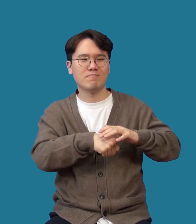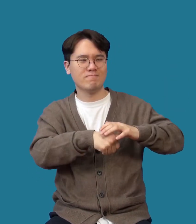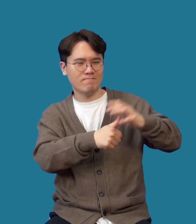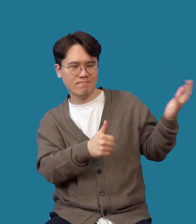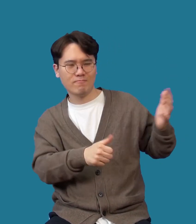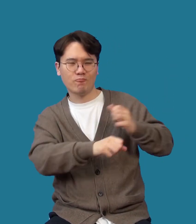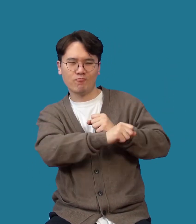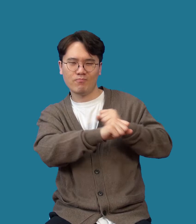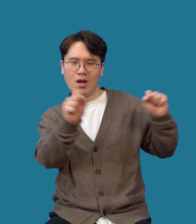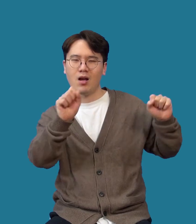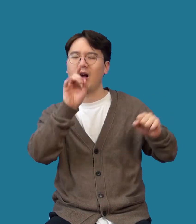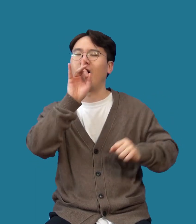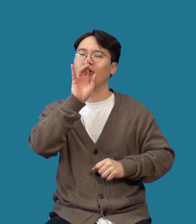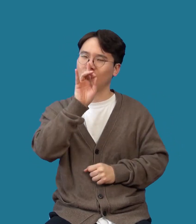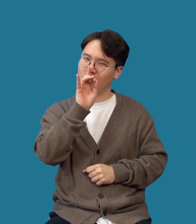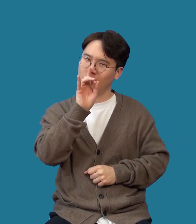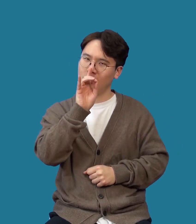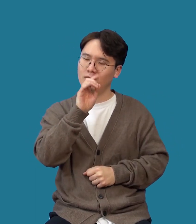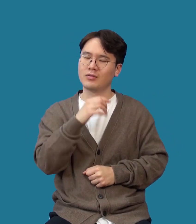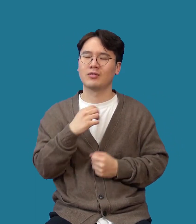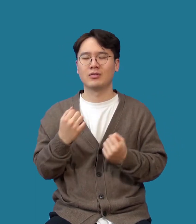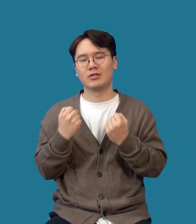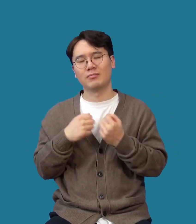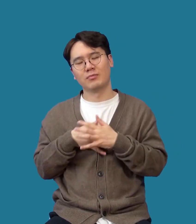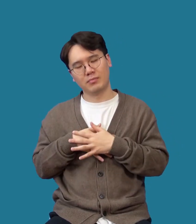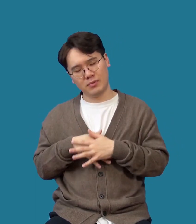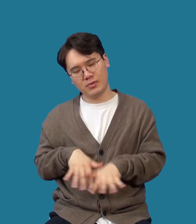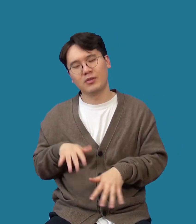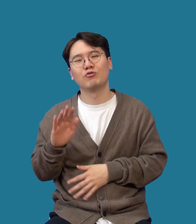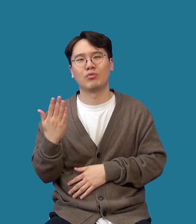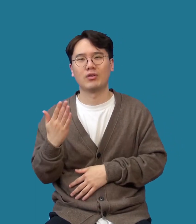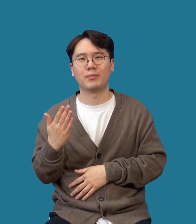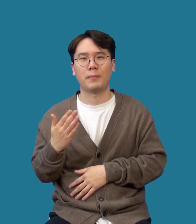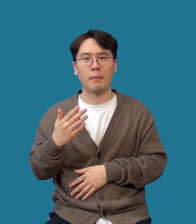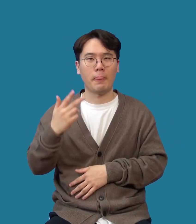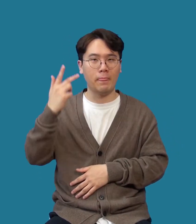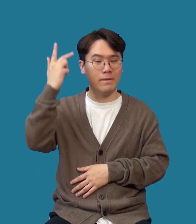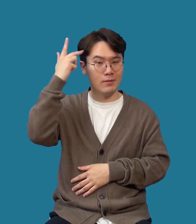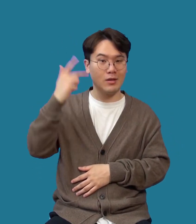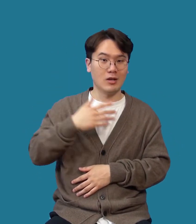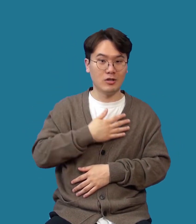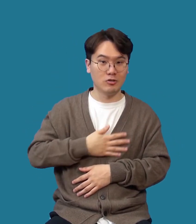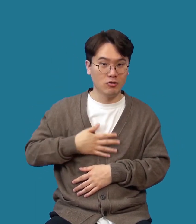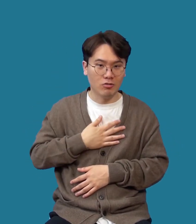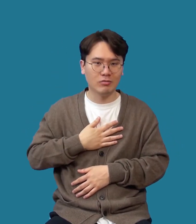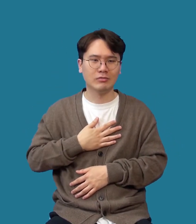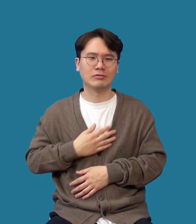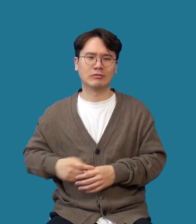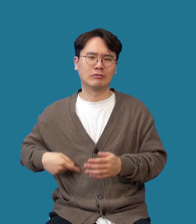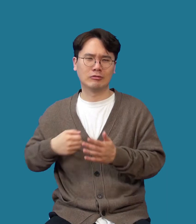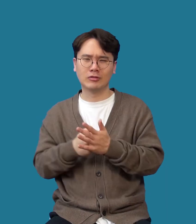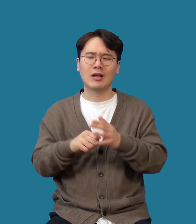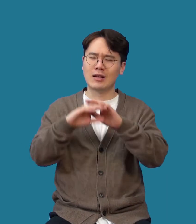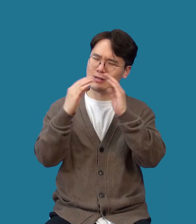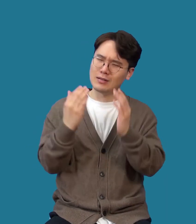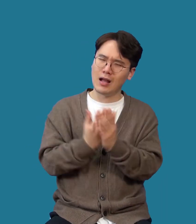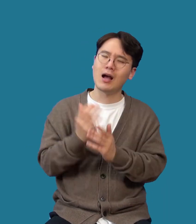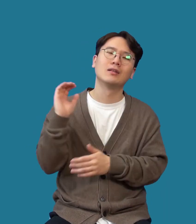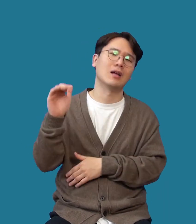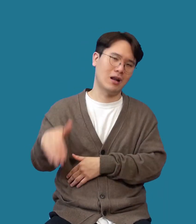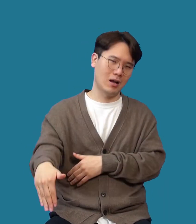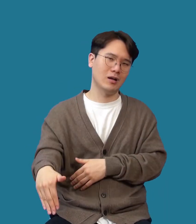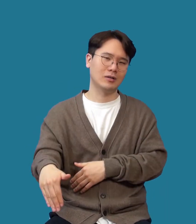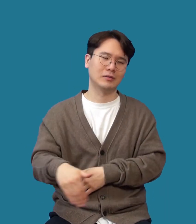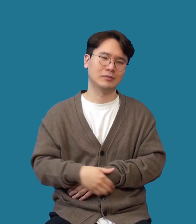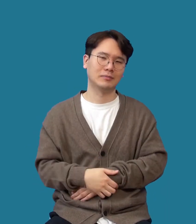되어버렸습니다. 지정의 전인격적으로 철저하게 타락한 것, 그것이 인간의 전적